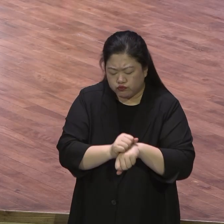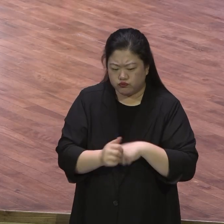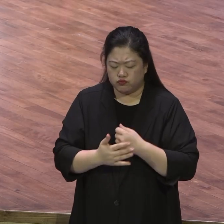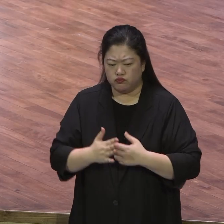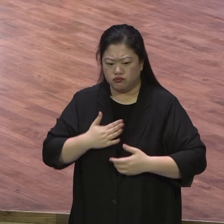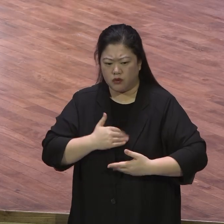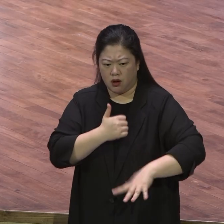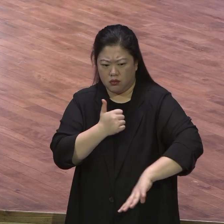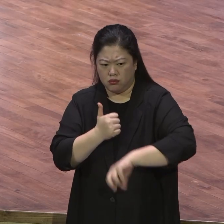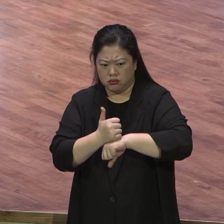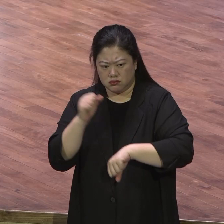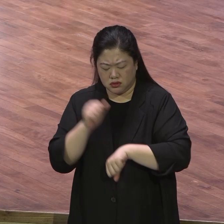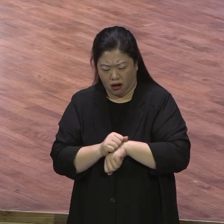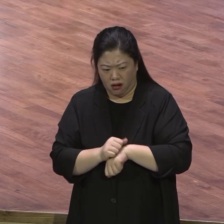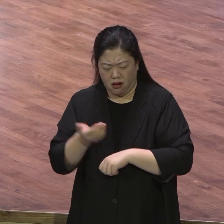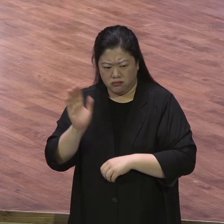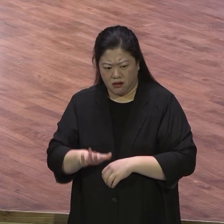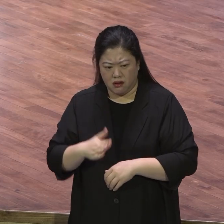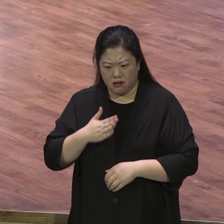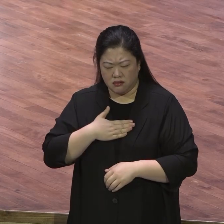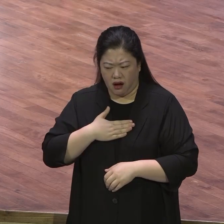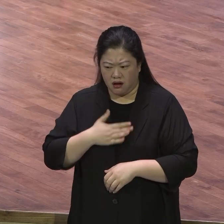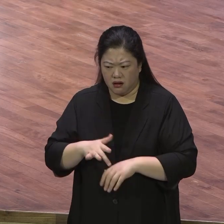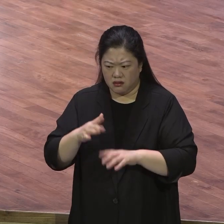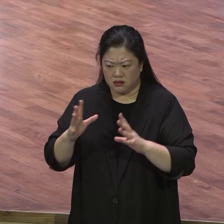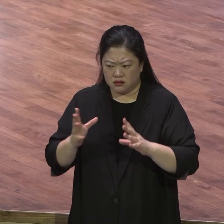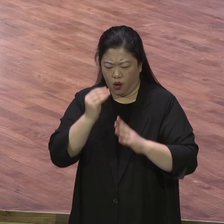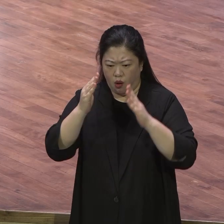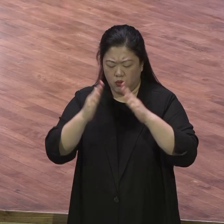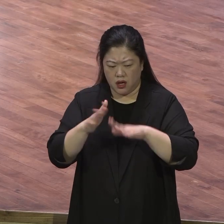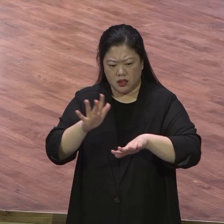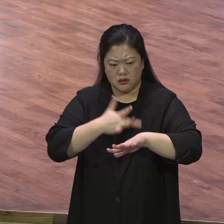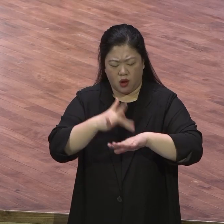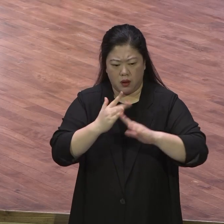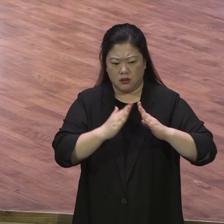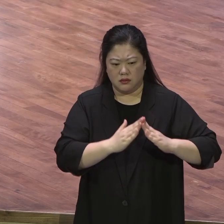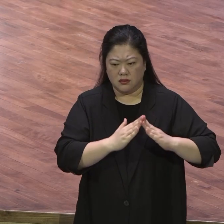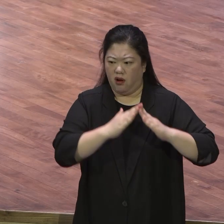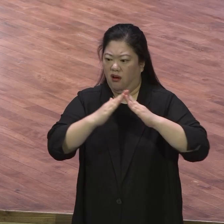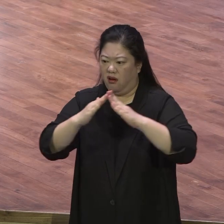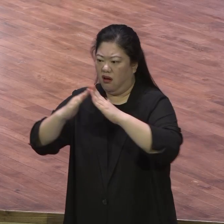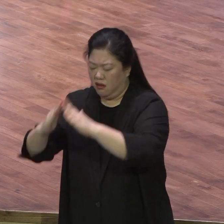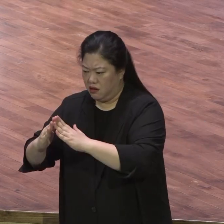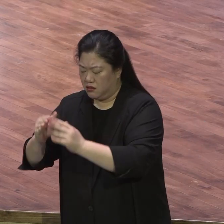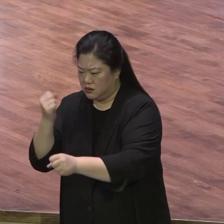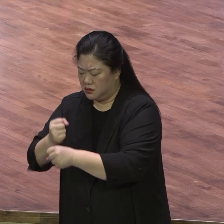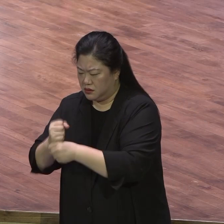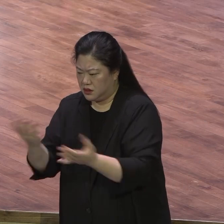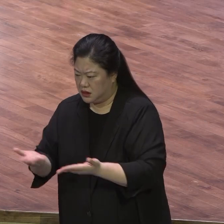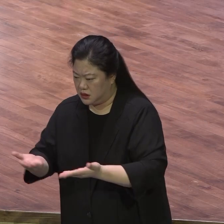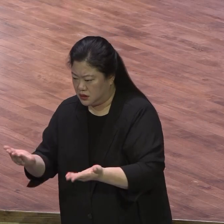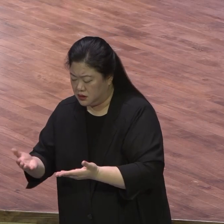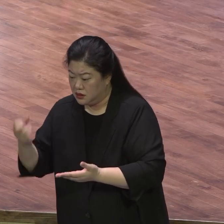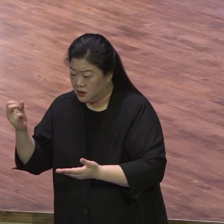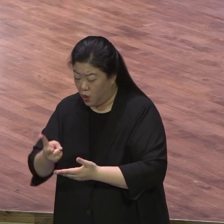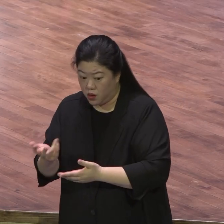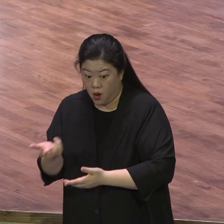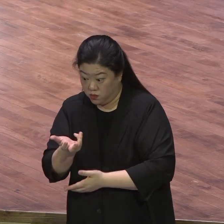수 있는 것은 오직 성막 옮기는 것밖에 없어요 계속 구름기둥 가다 서면 또 성막 짓고 옮기면 또 뜯고